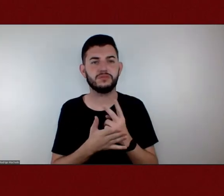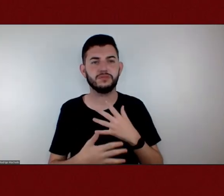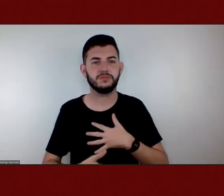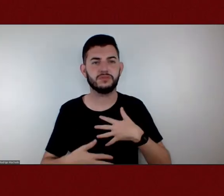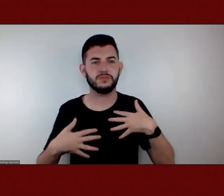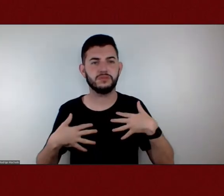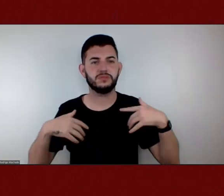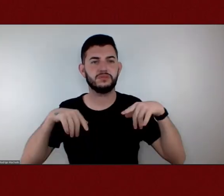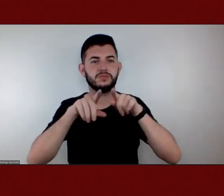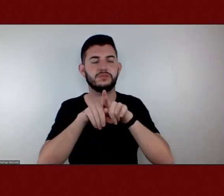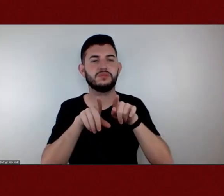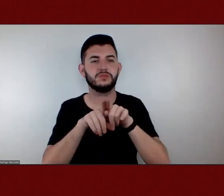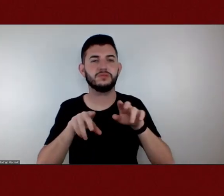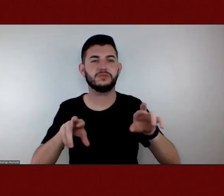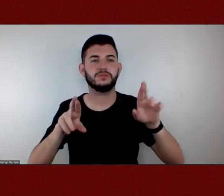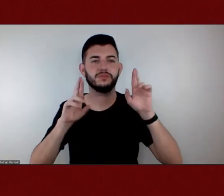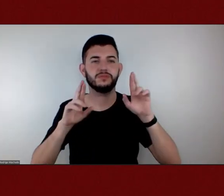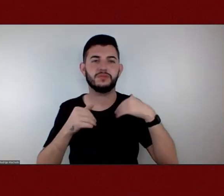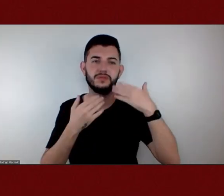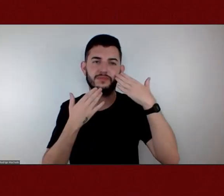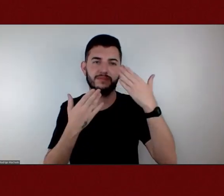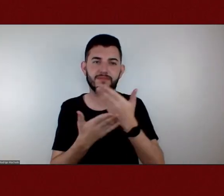com a mesma esperança. Muito obrigado.